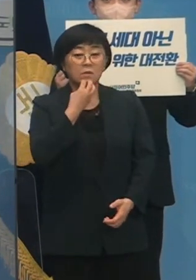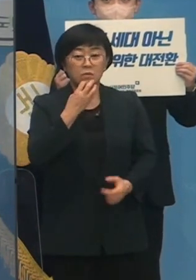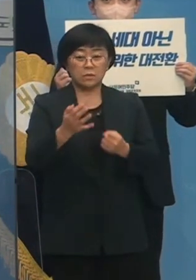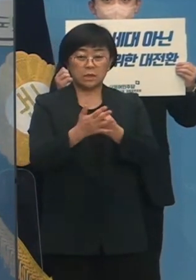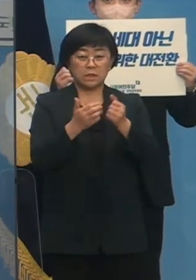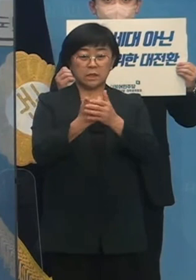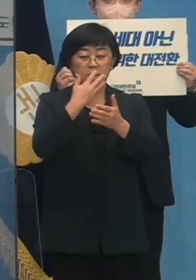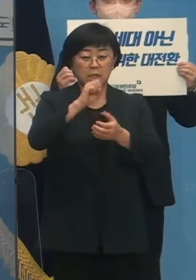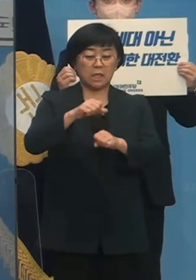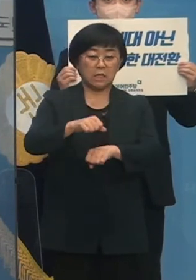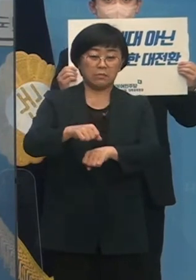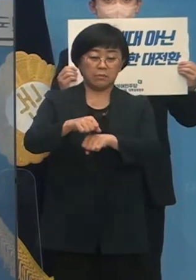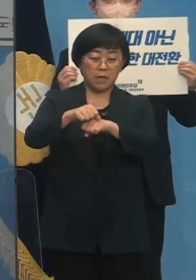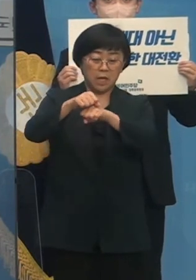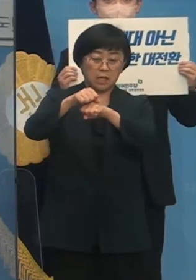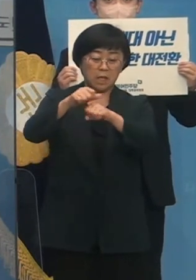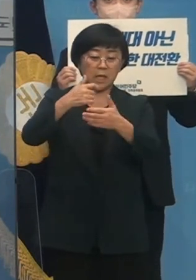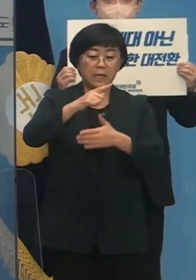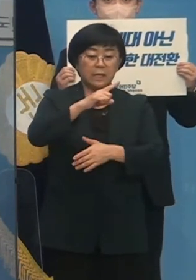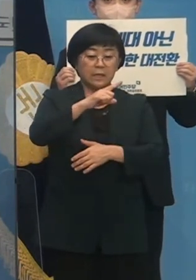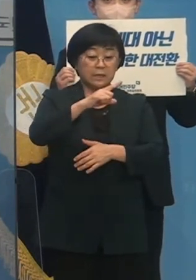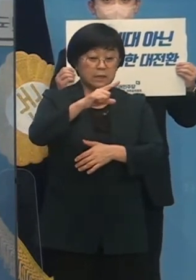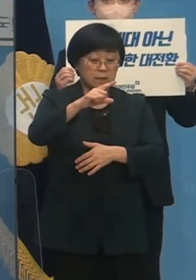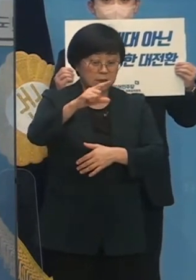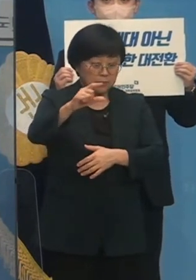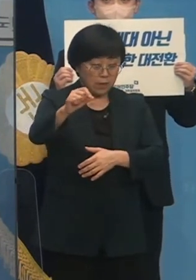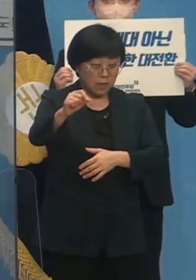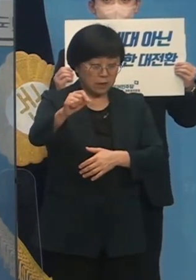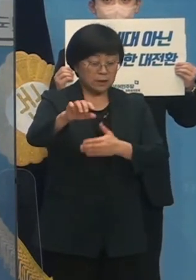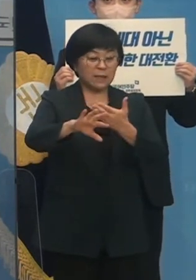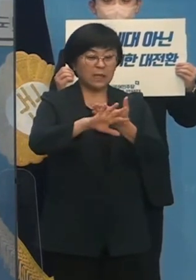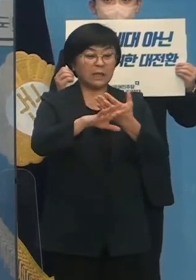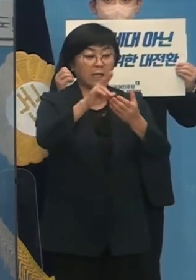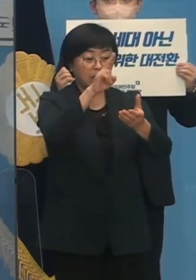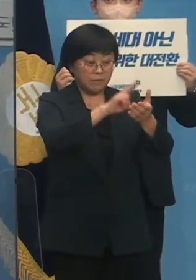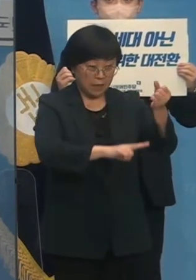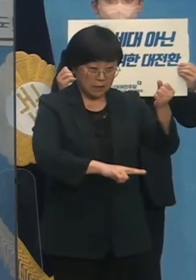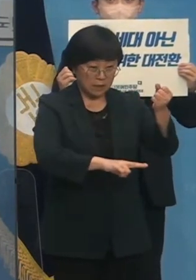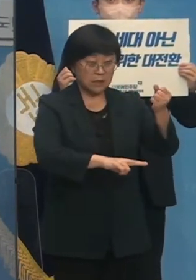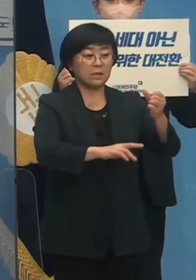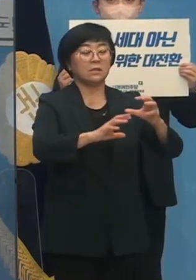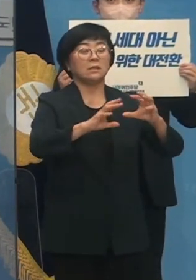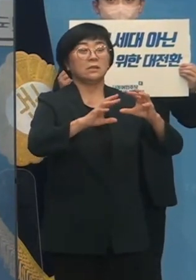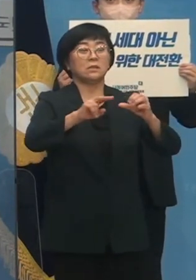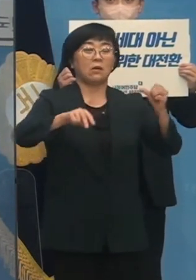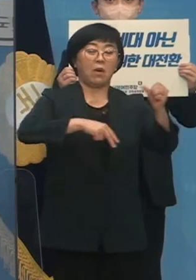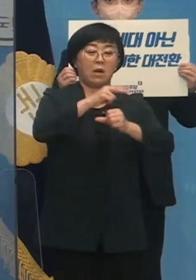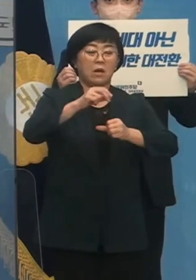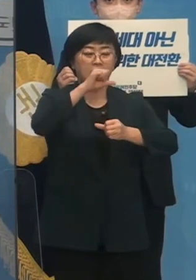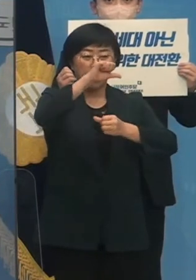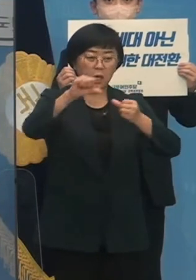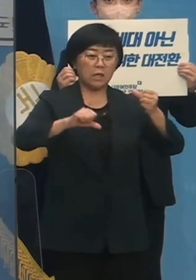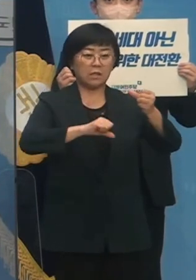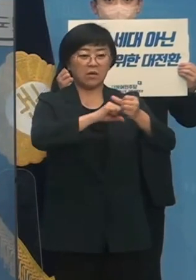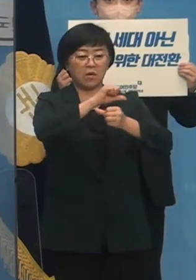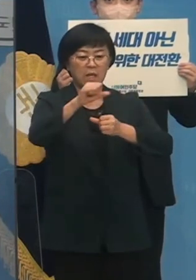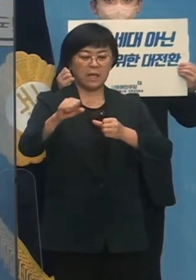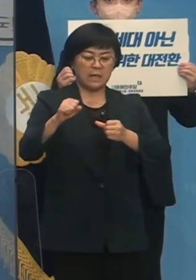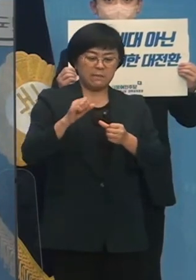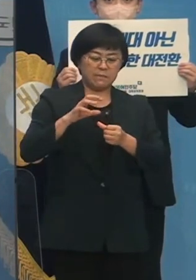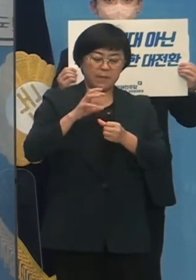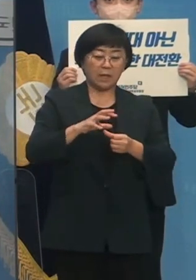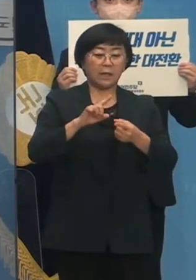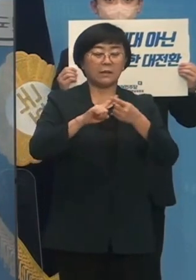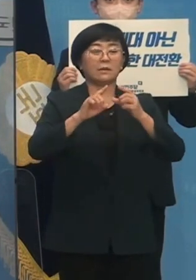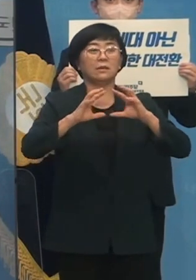포화되어 지방으로 처리하고 지방은 외국에 처리하는 실정입니다. 이것을 저희는 환경제국주의라고 이름 붙이고